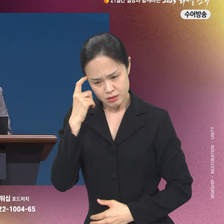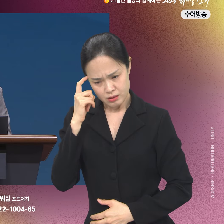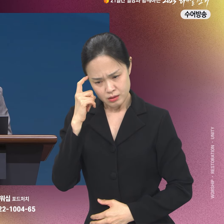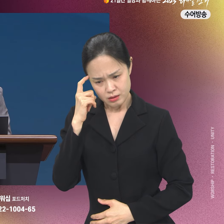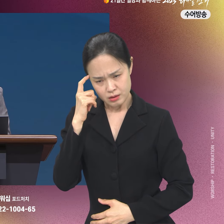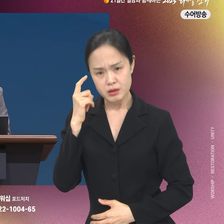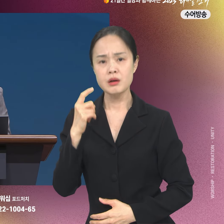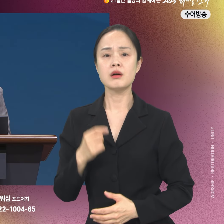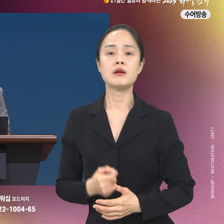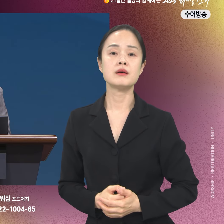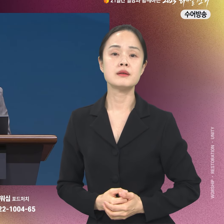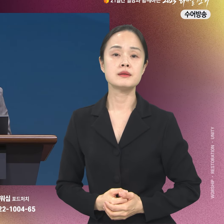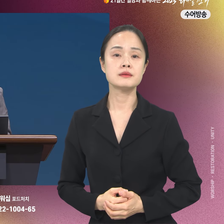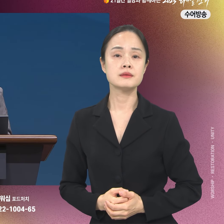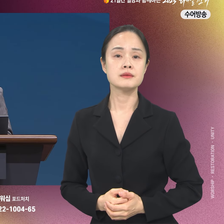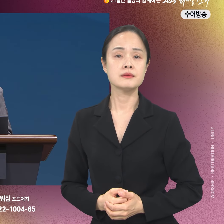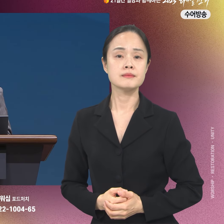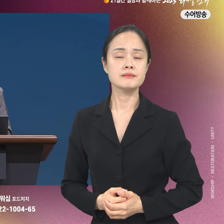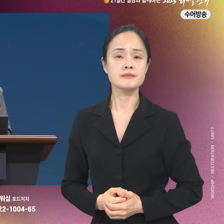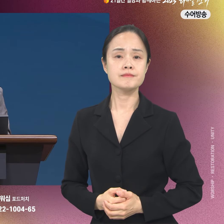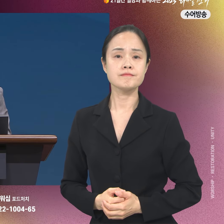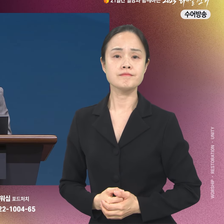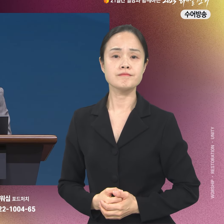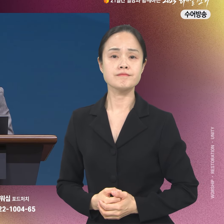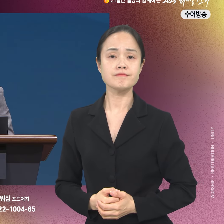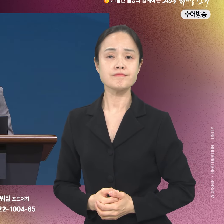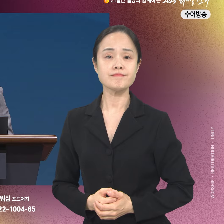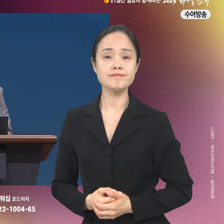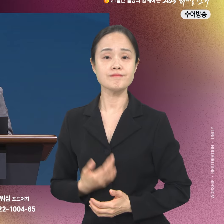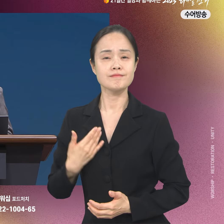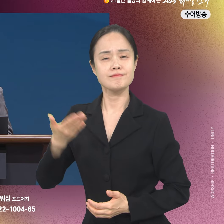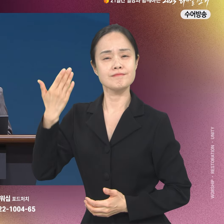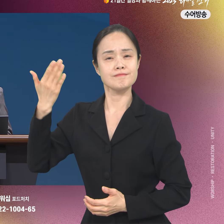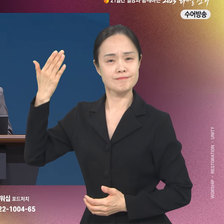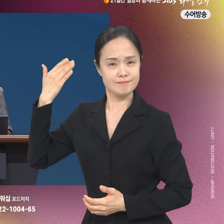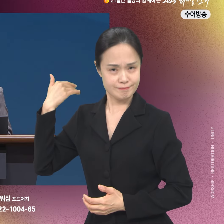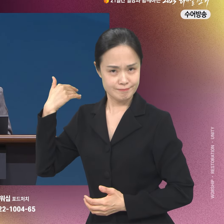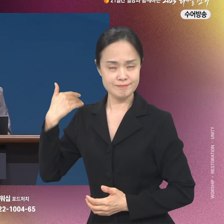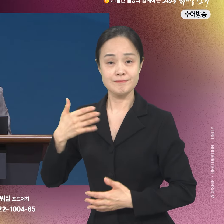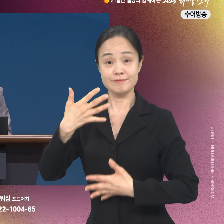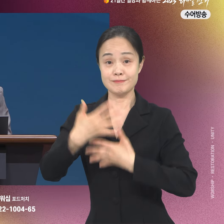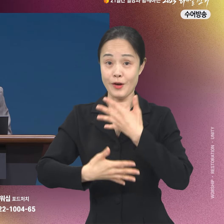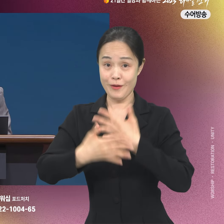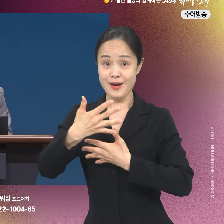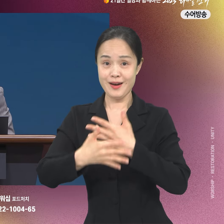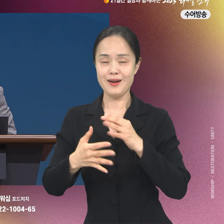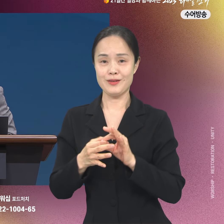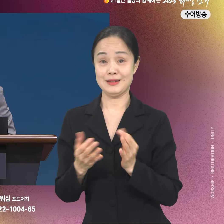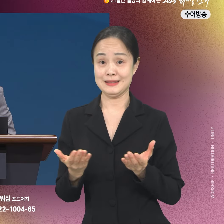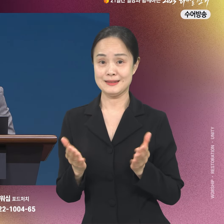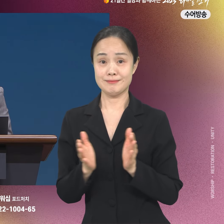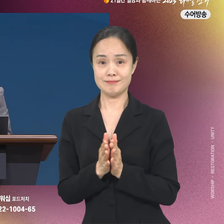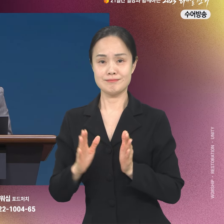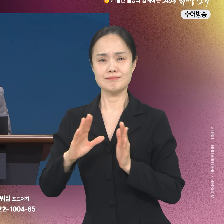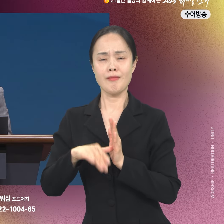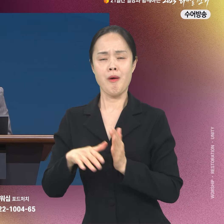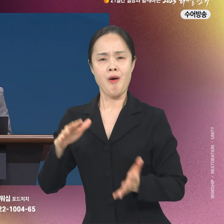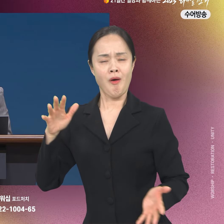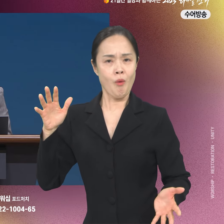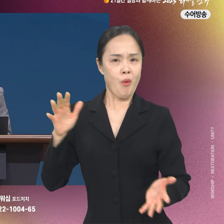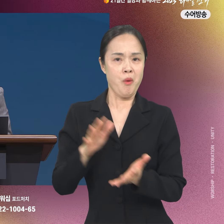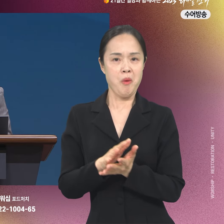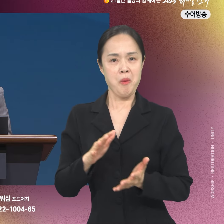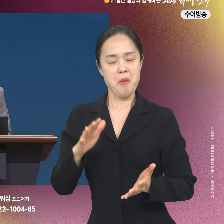이전에 저는 굉장히 영화에 미쳐 있었습니다. 영화 스텝으로 되게 오래 일을 했고,